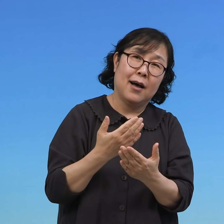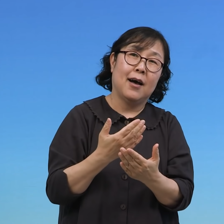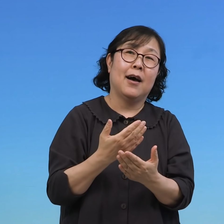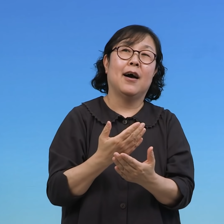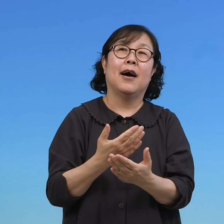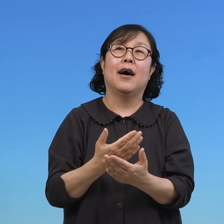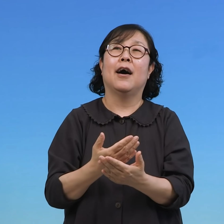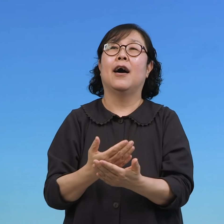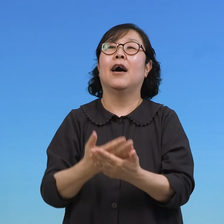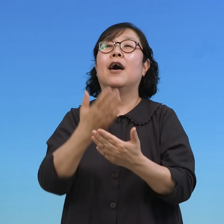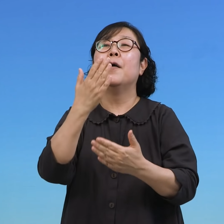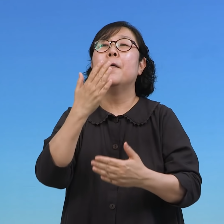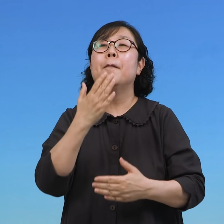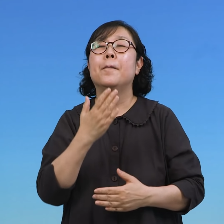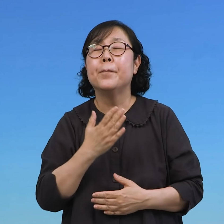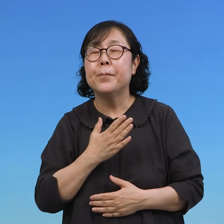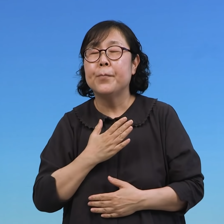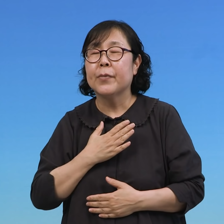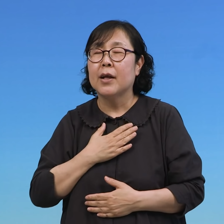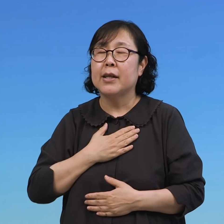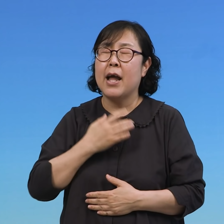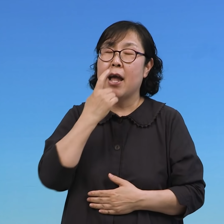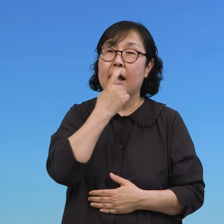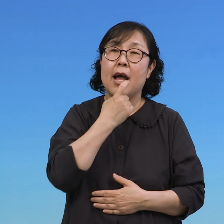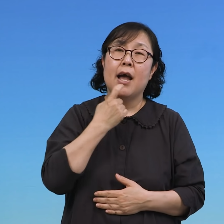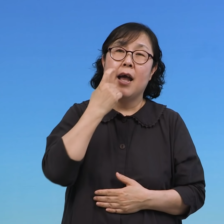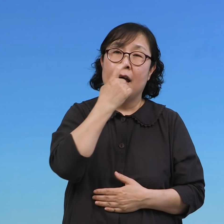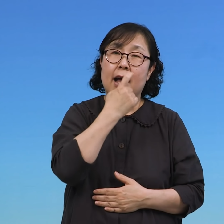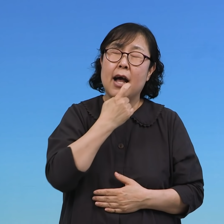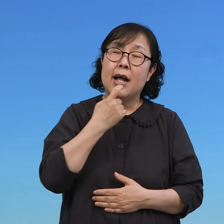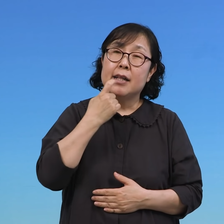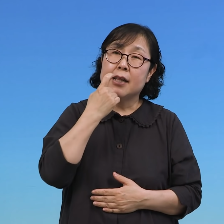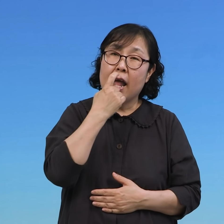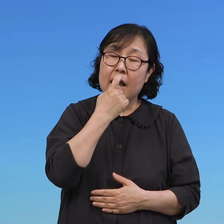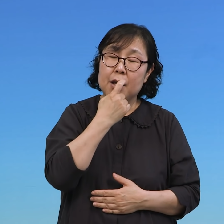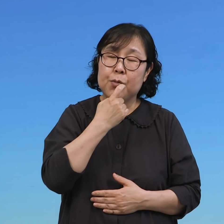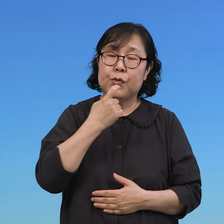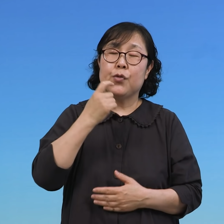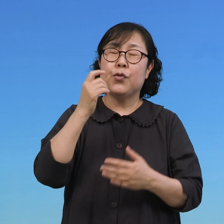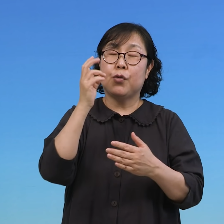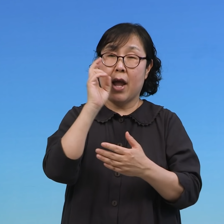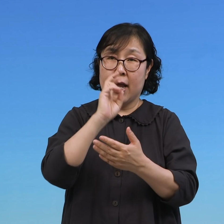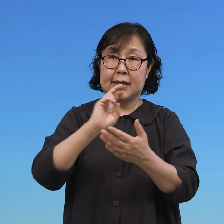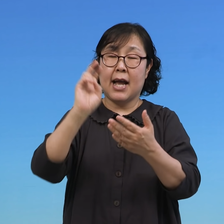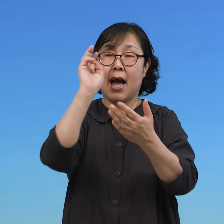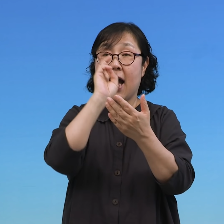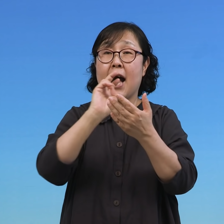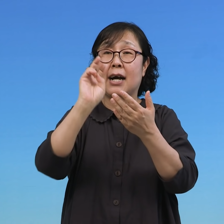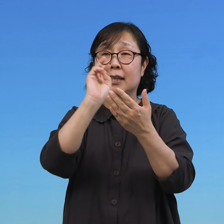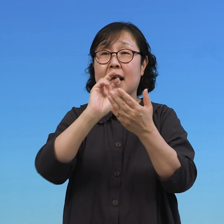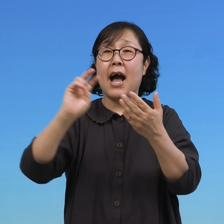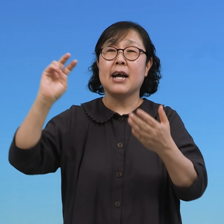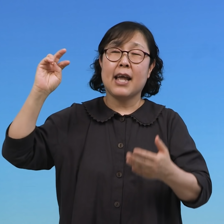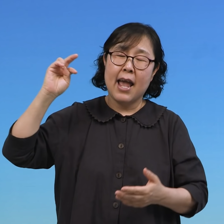자기 포기의 삶이 주는 기쁨 내 입술에 찬양의 향기가